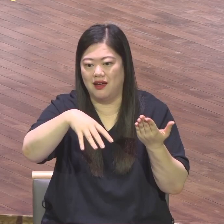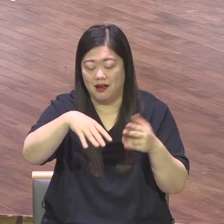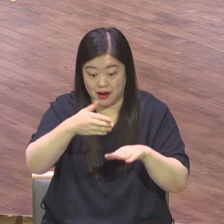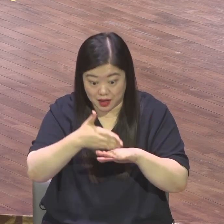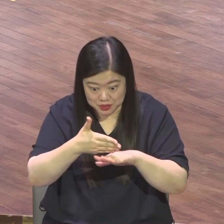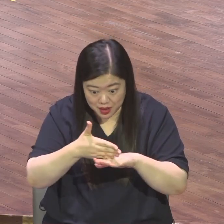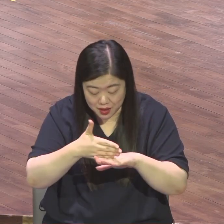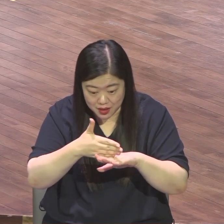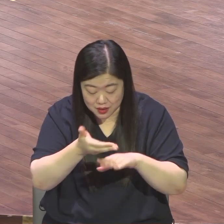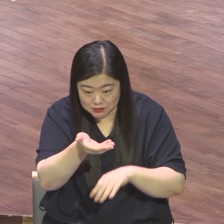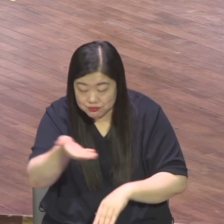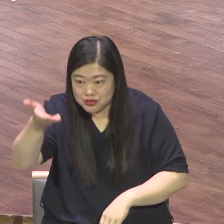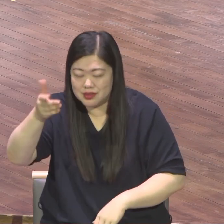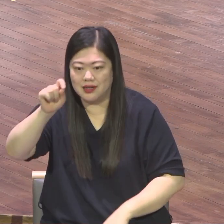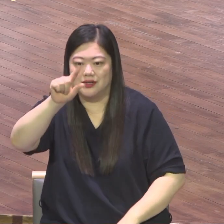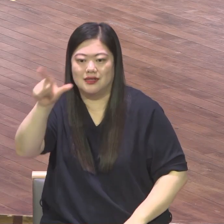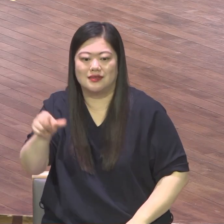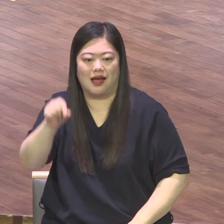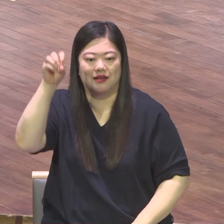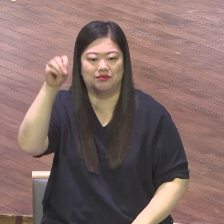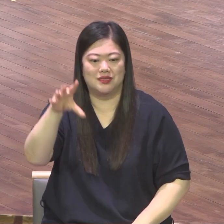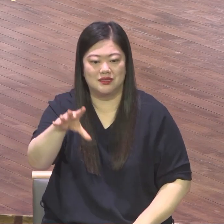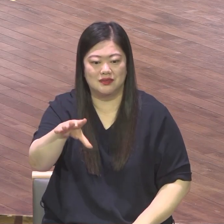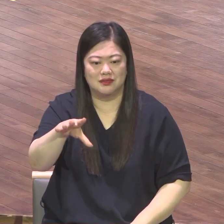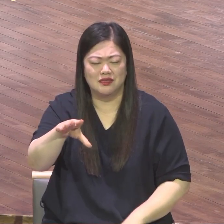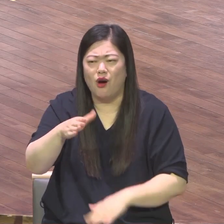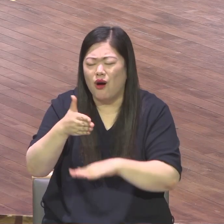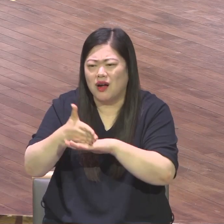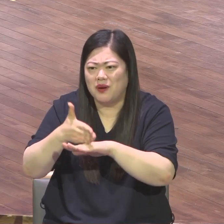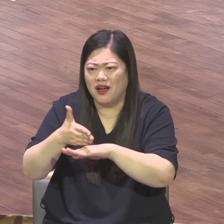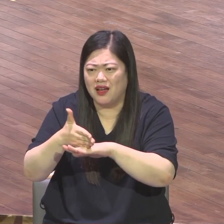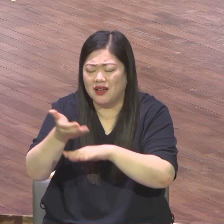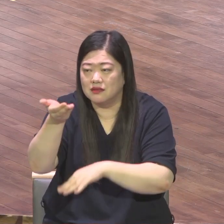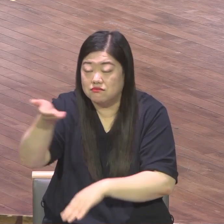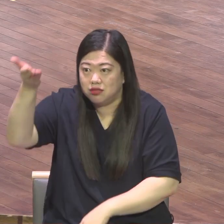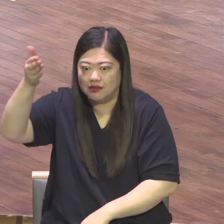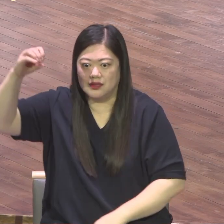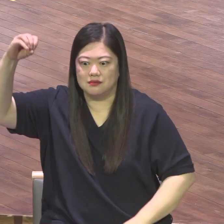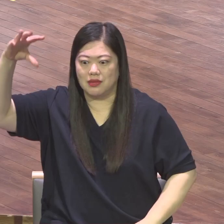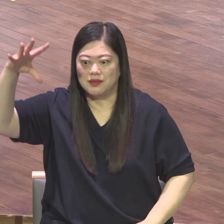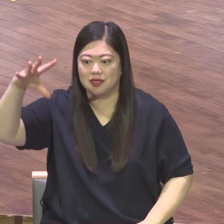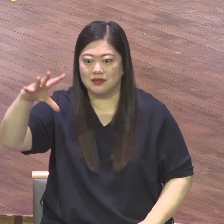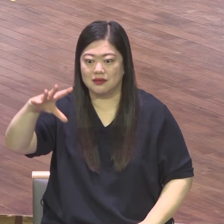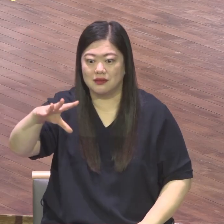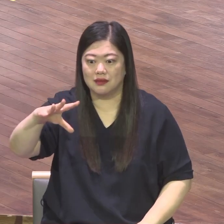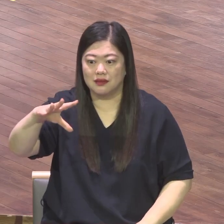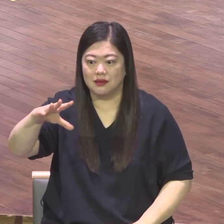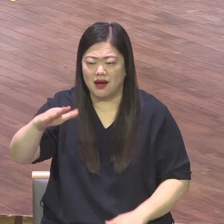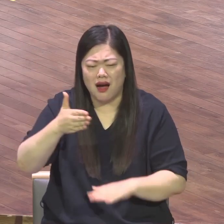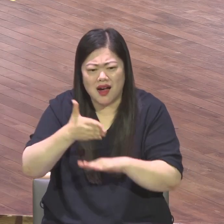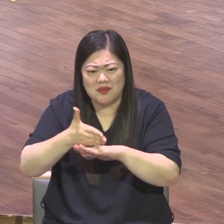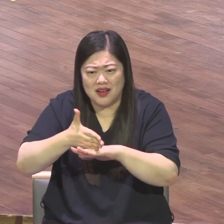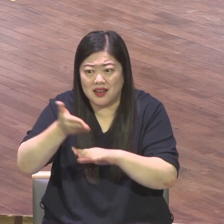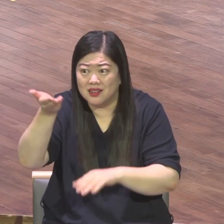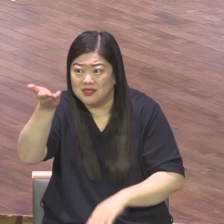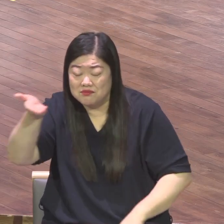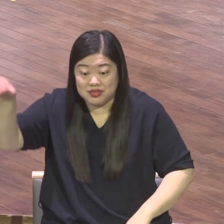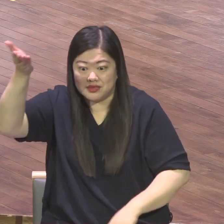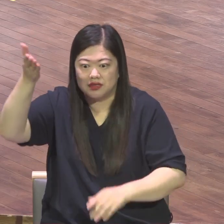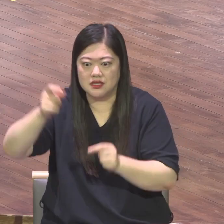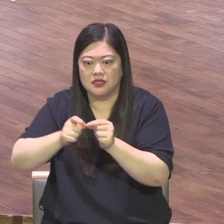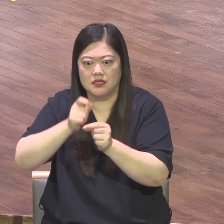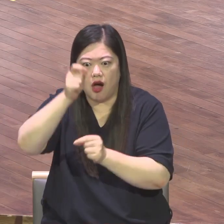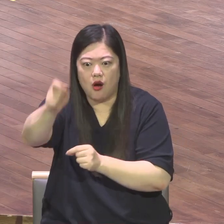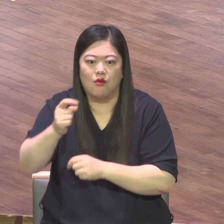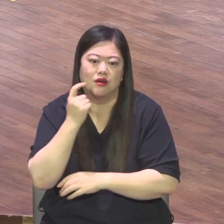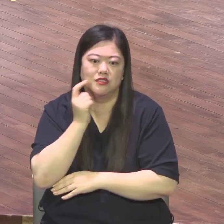주시고 달빛에 감사하는 자에게 햇빛을 주시고 햇빛을 감사하는 자에게 영원토록 사라지 않는 천국의